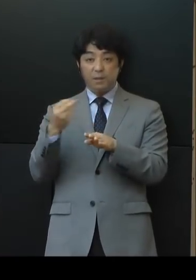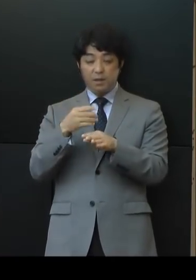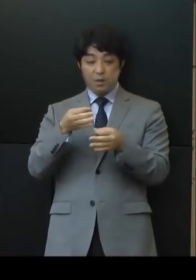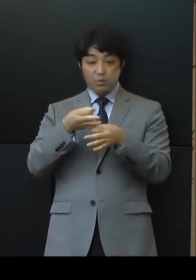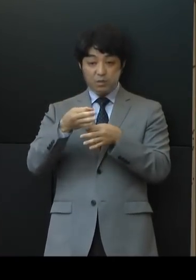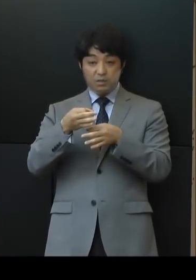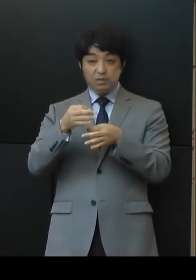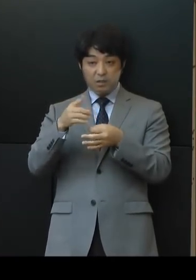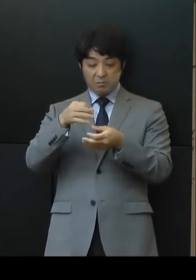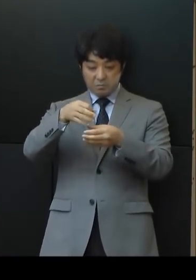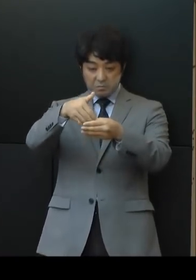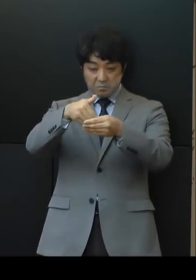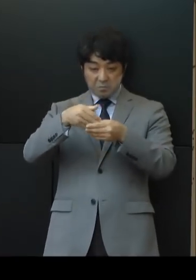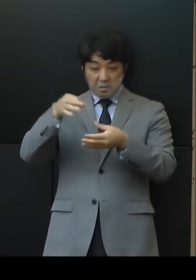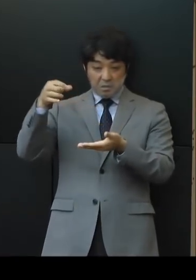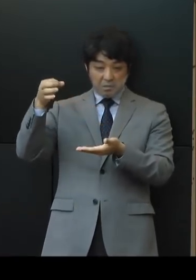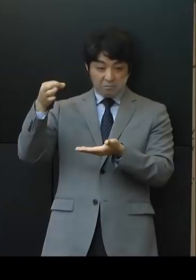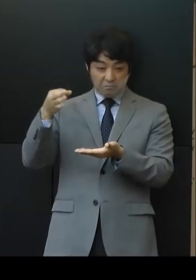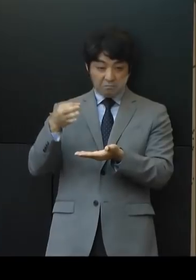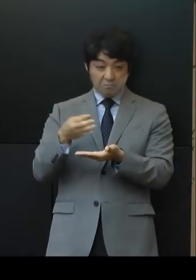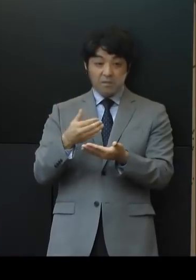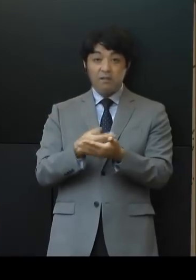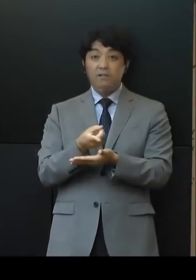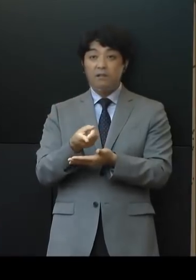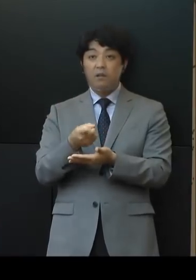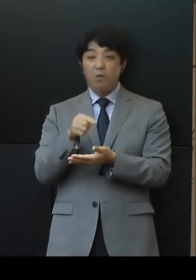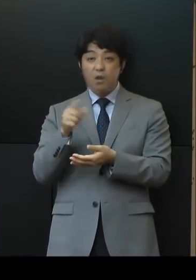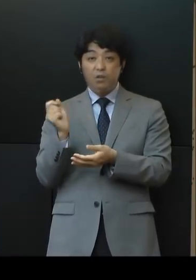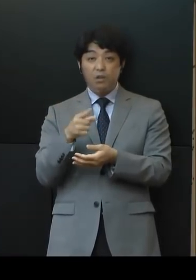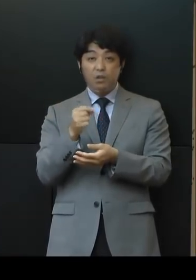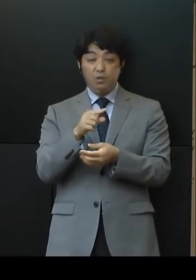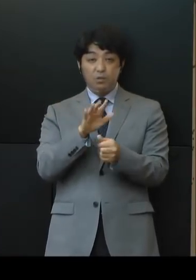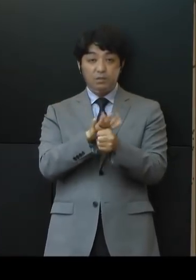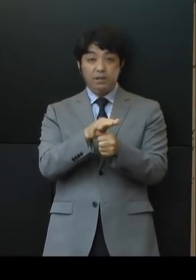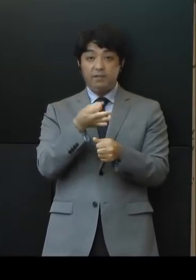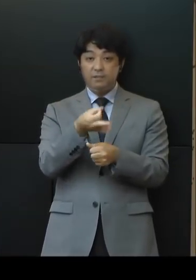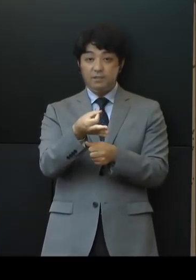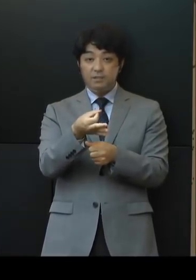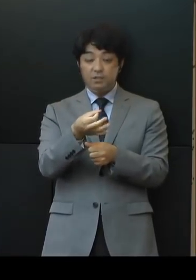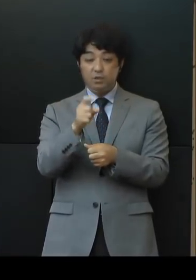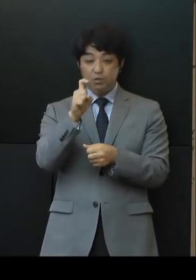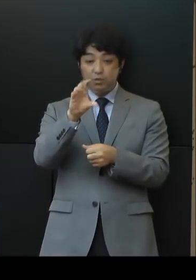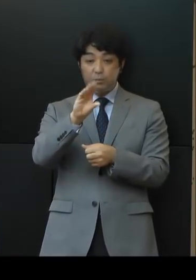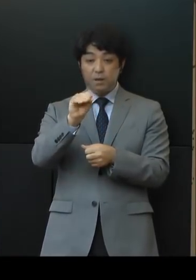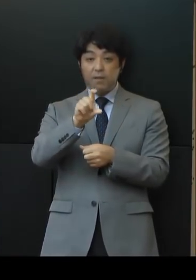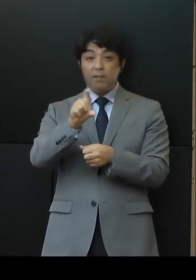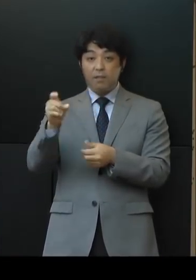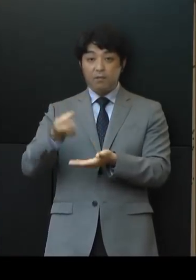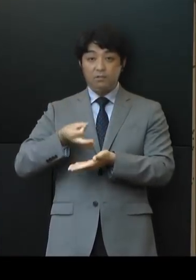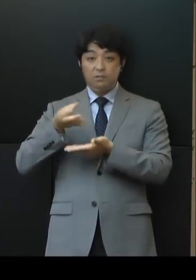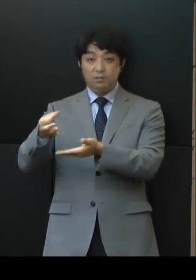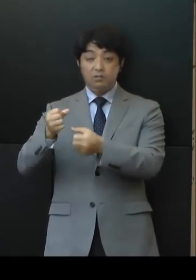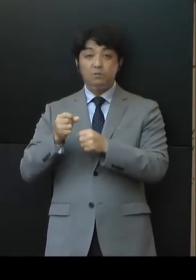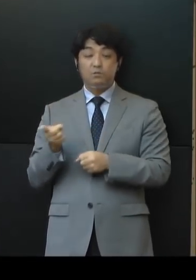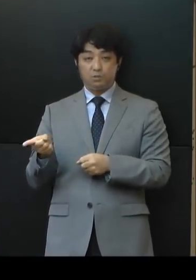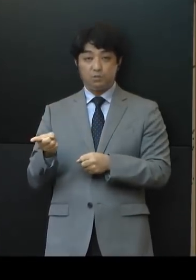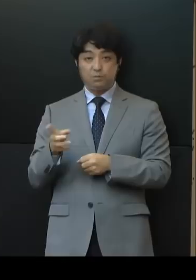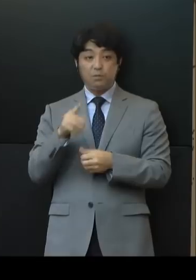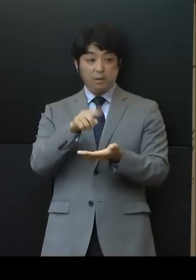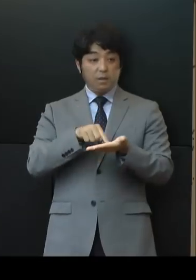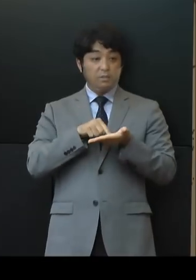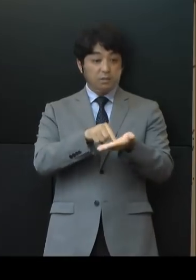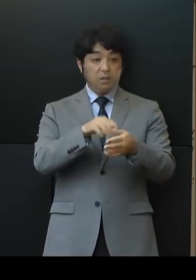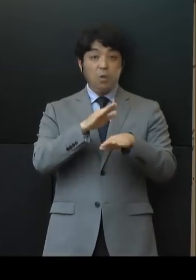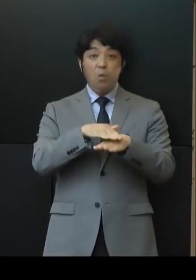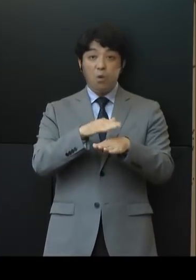少している事業者を対象に、緊急支援金10万円を支給いたします。申請の時期ですとか、申請方